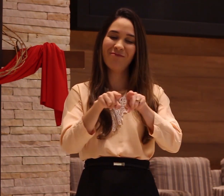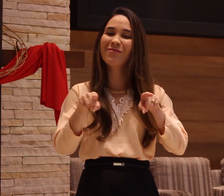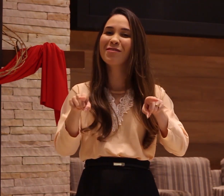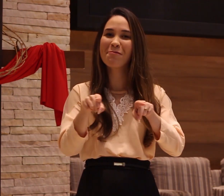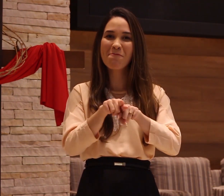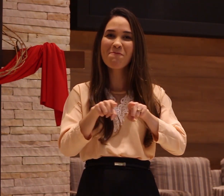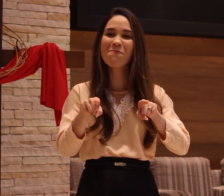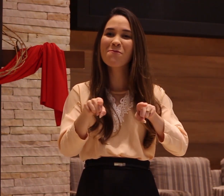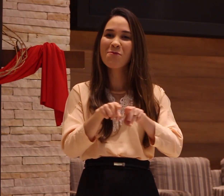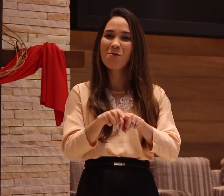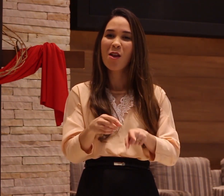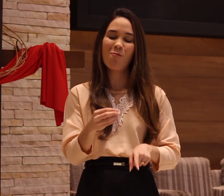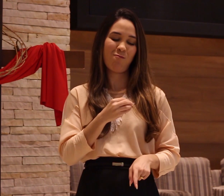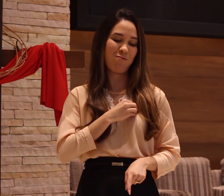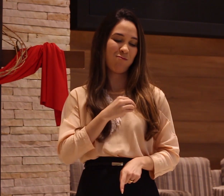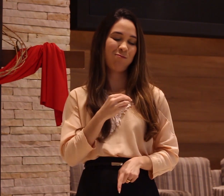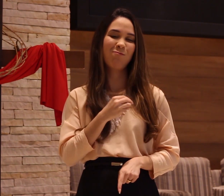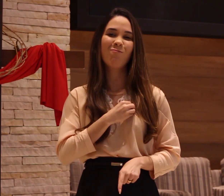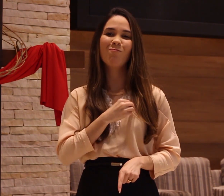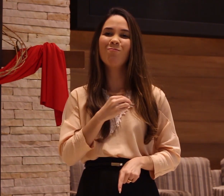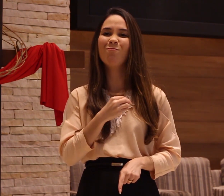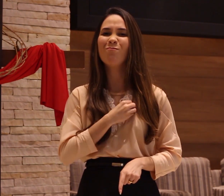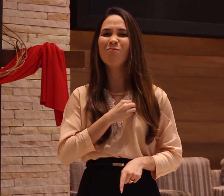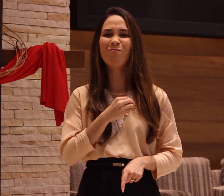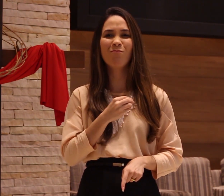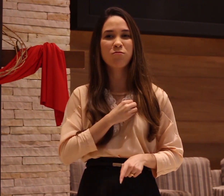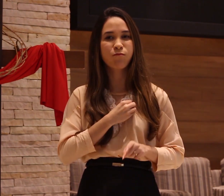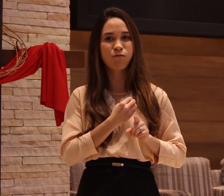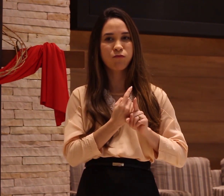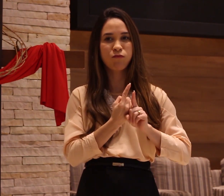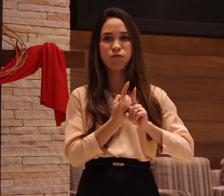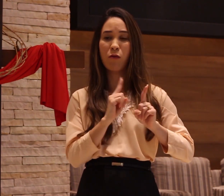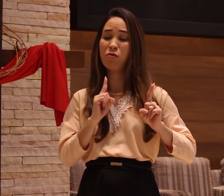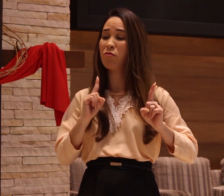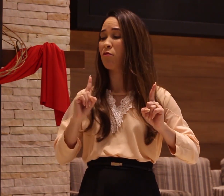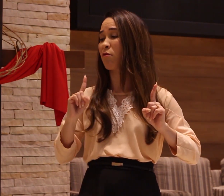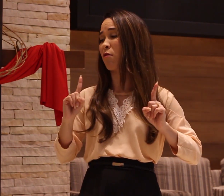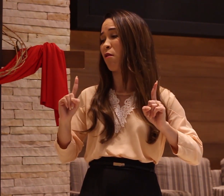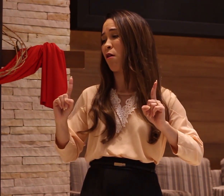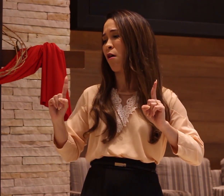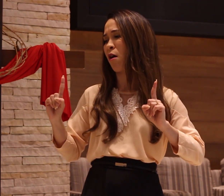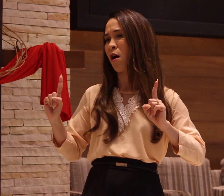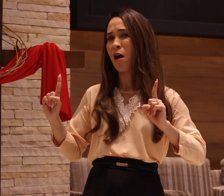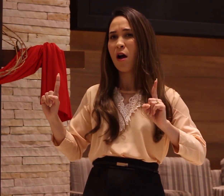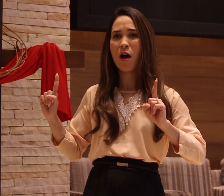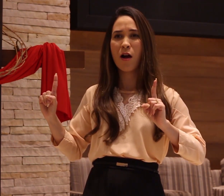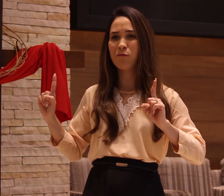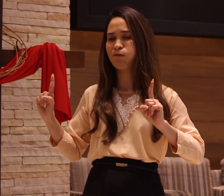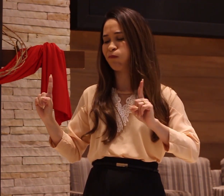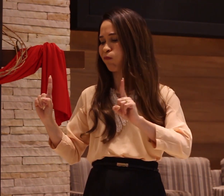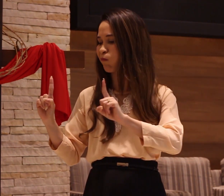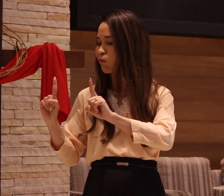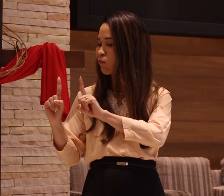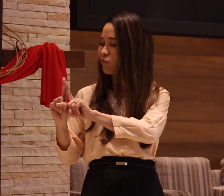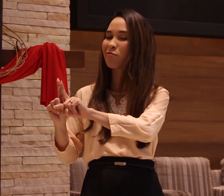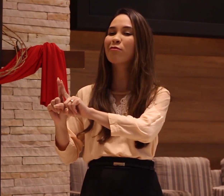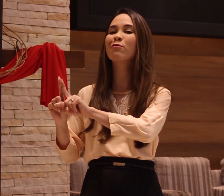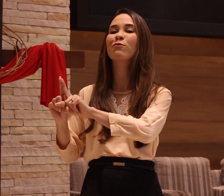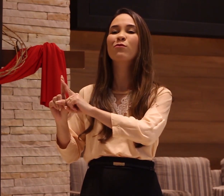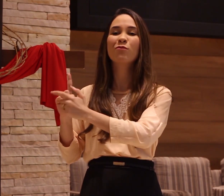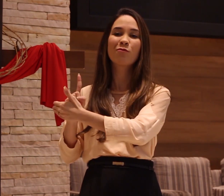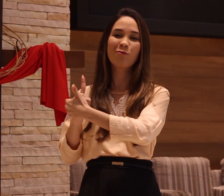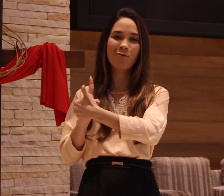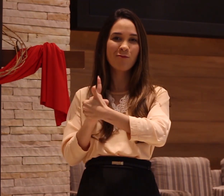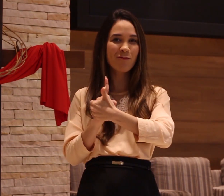Todo mal que eu fiz não pôde me afastar do amor de Deus por mim pra me